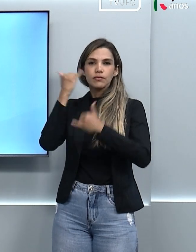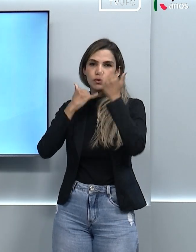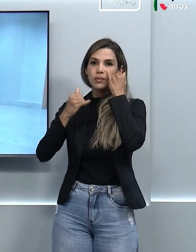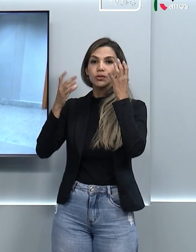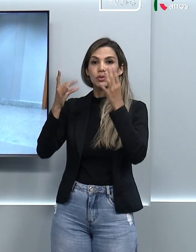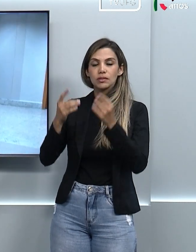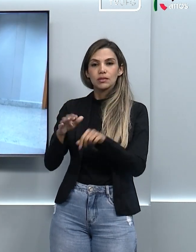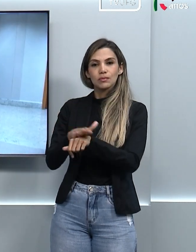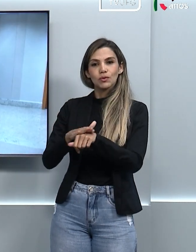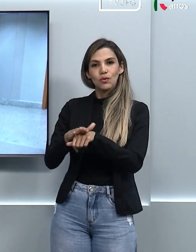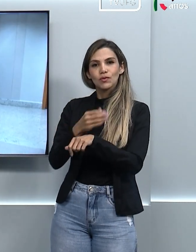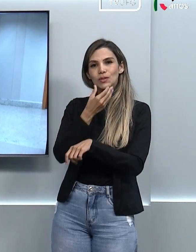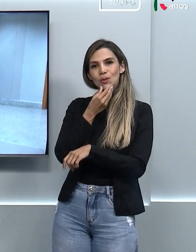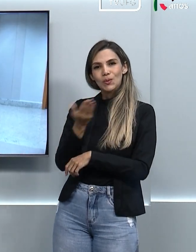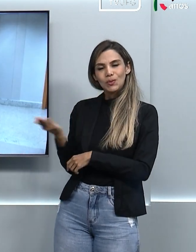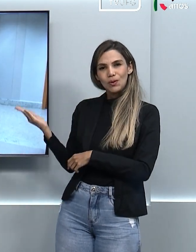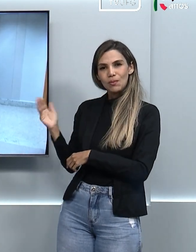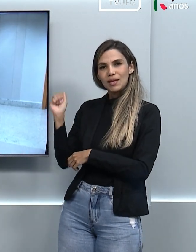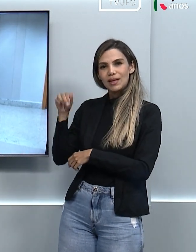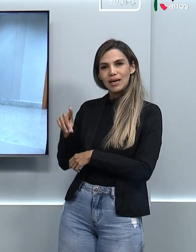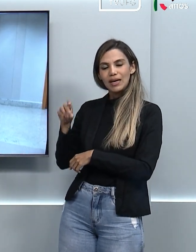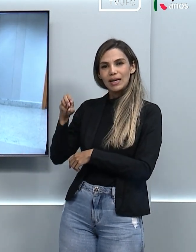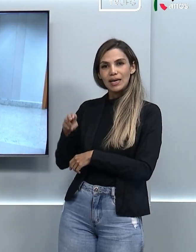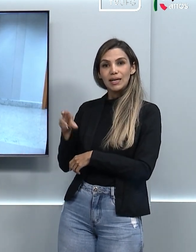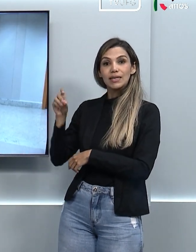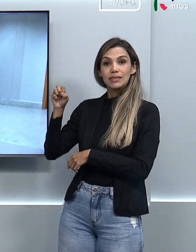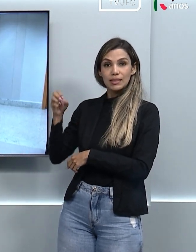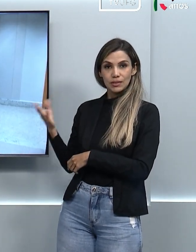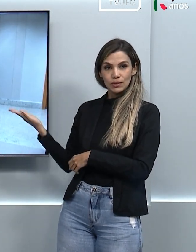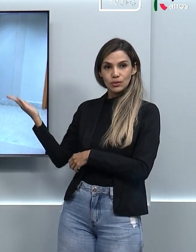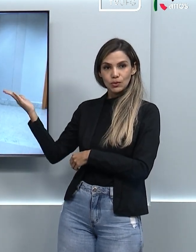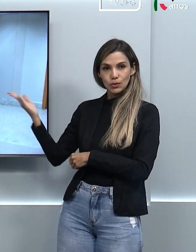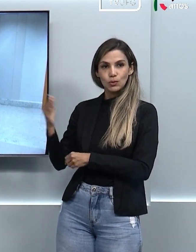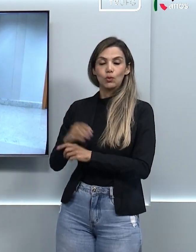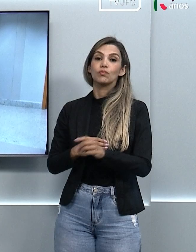Anderson Máximo, que é desembargador e corregedor do Fórum